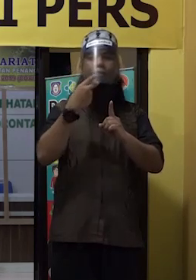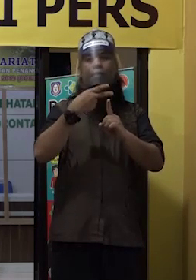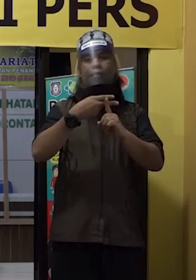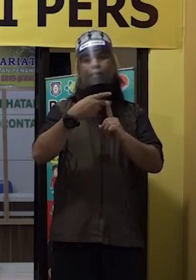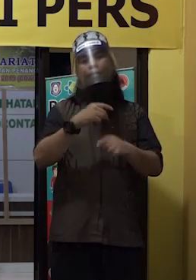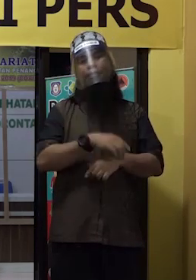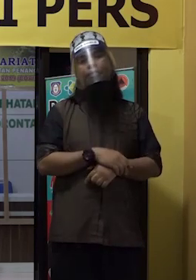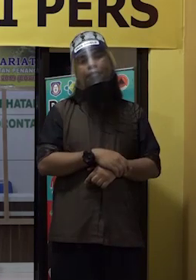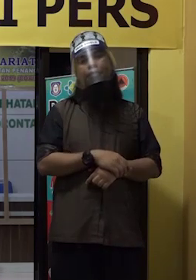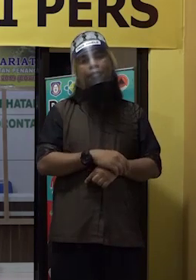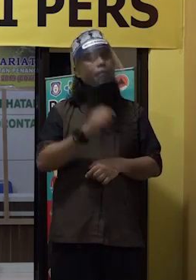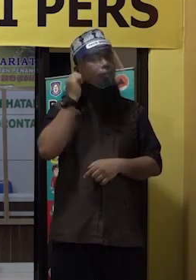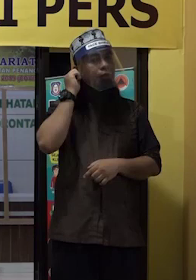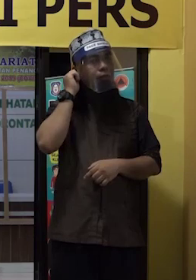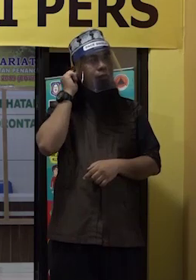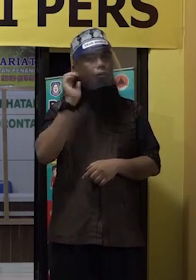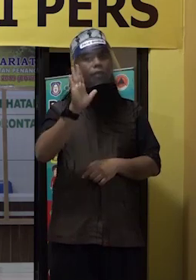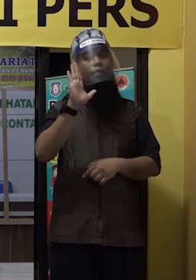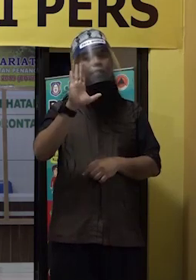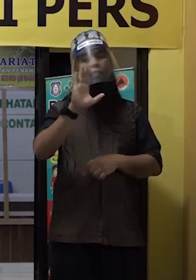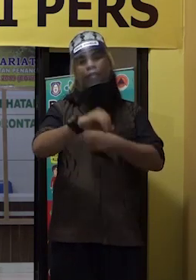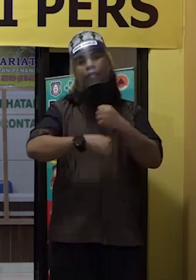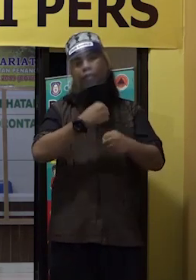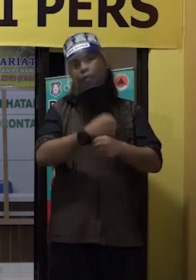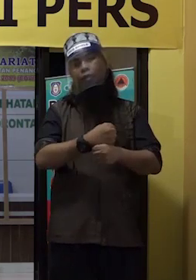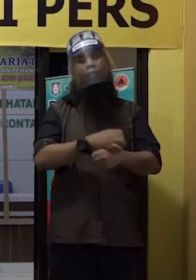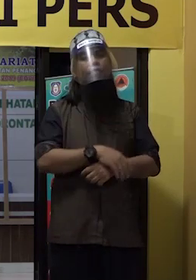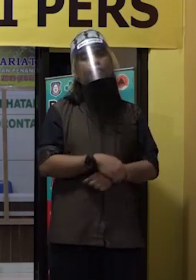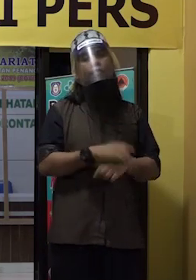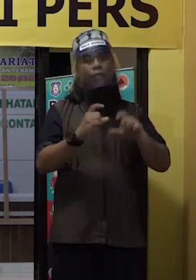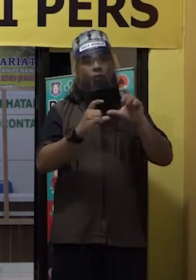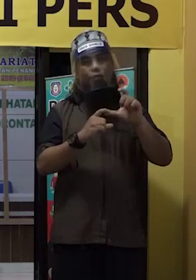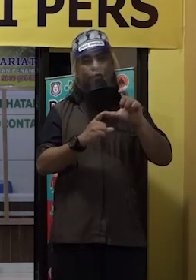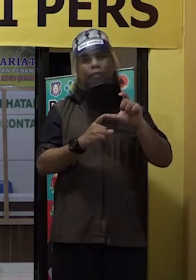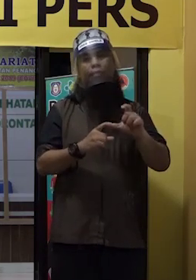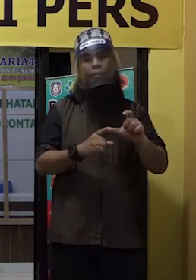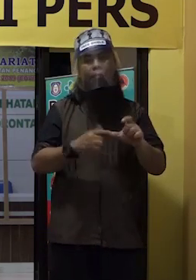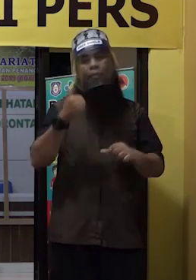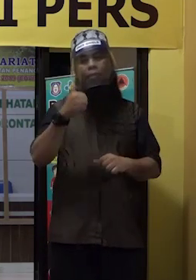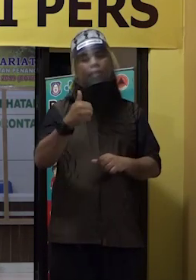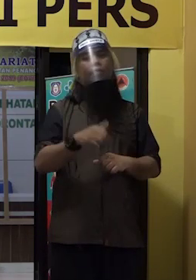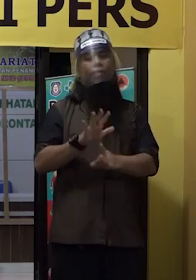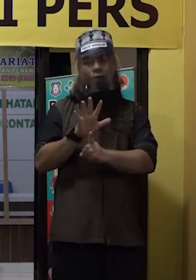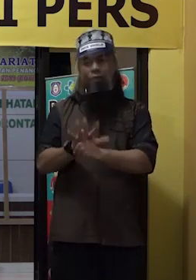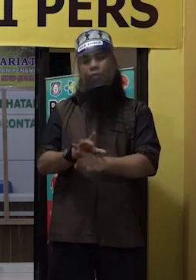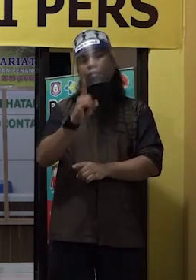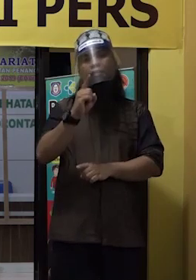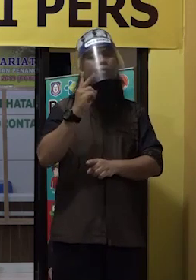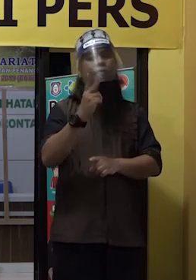tahun. Hasil swab yang kedua dan ketiga PCR-nya negatif, dirawat selama 12